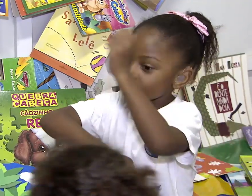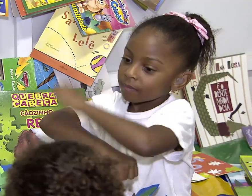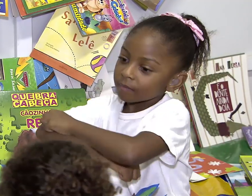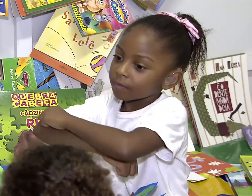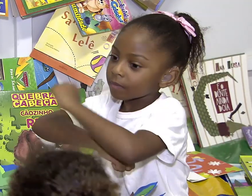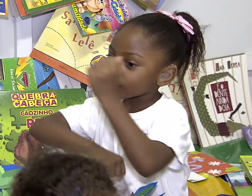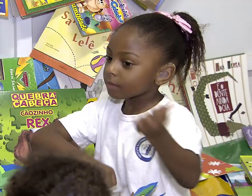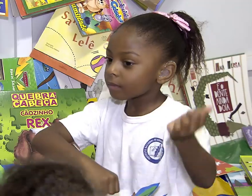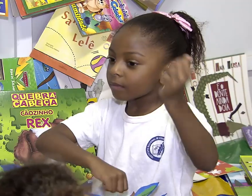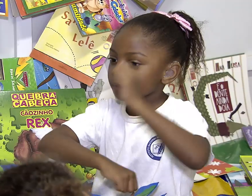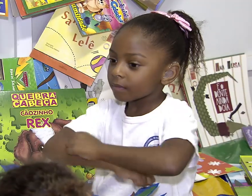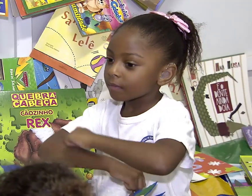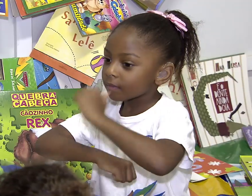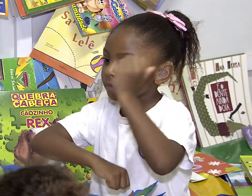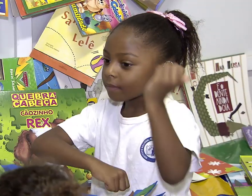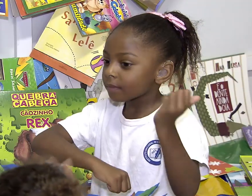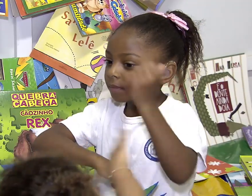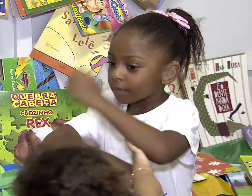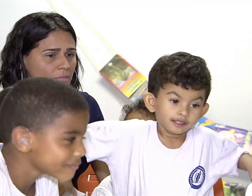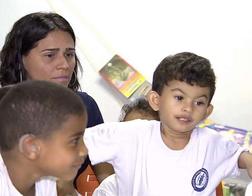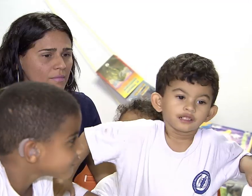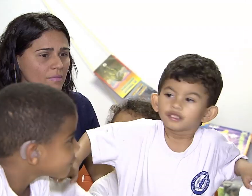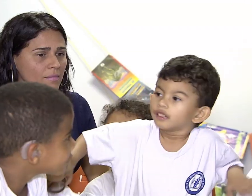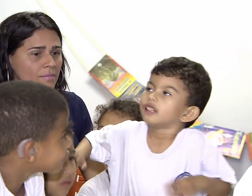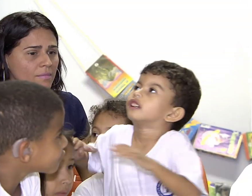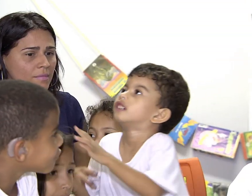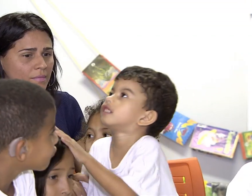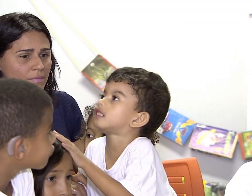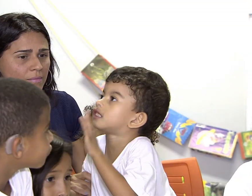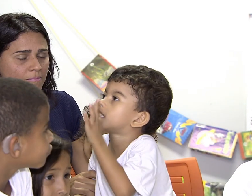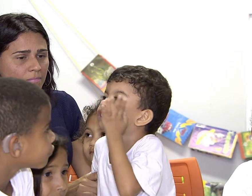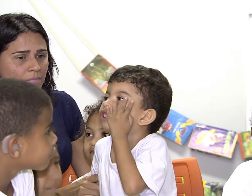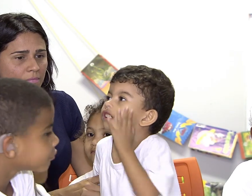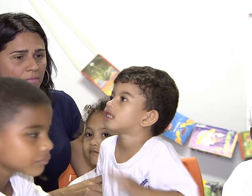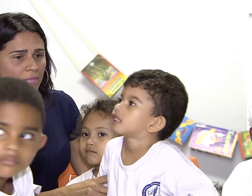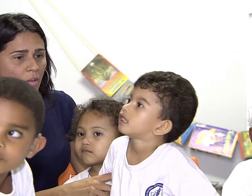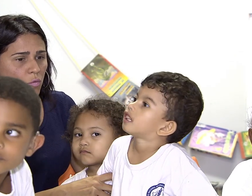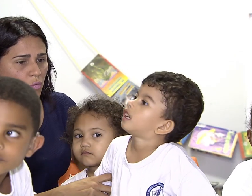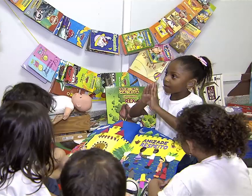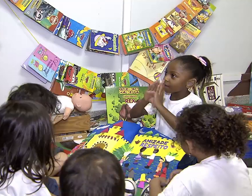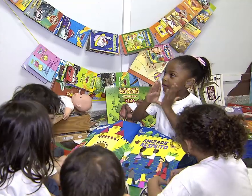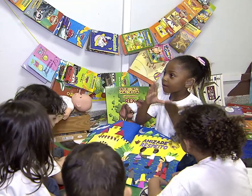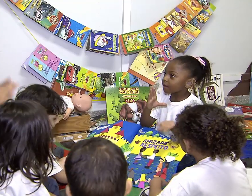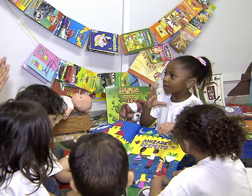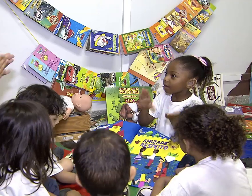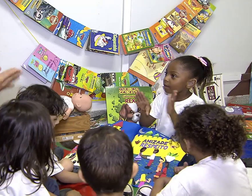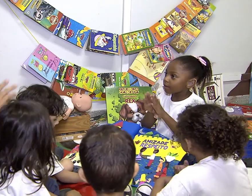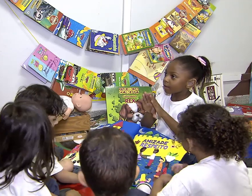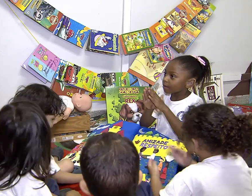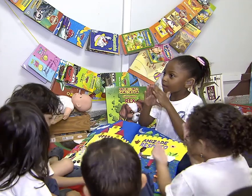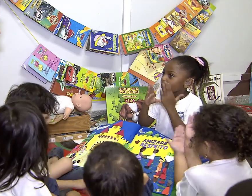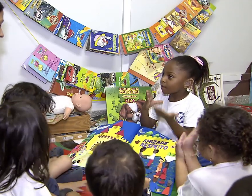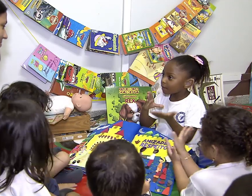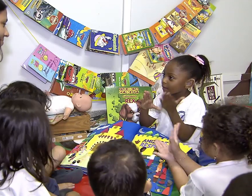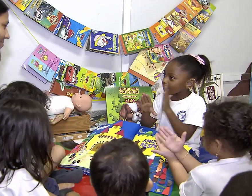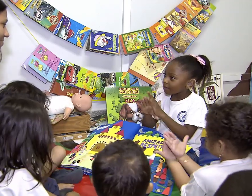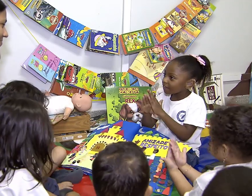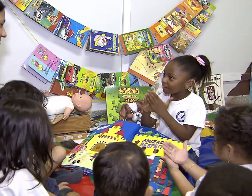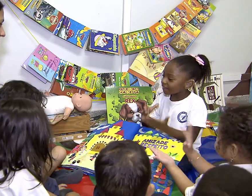em Libras, a língua brasileira de sinais. O instituto oferece desde a educação básica até a pós-graduação em pedagogia em